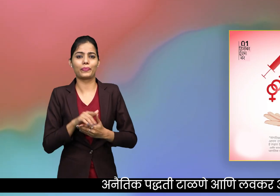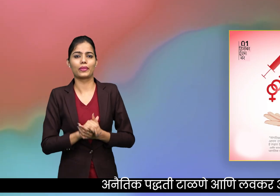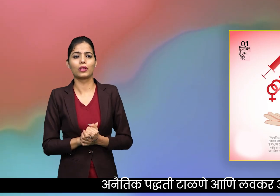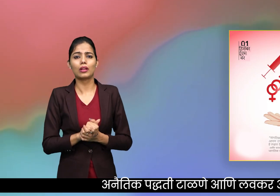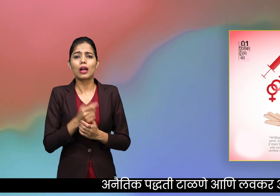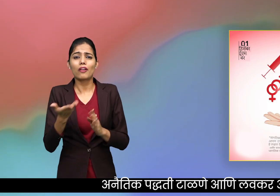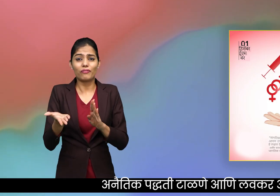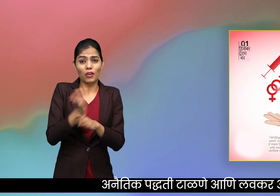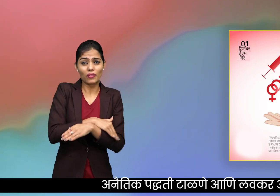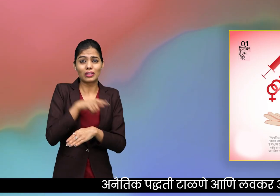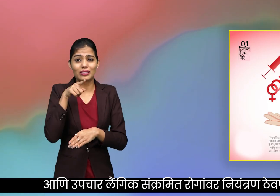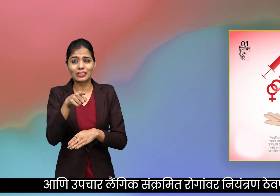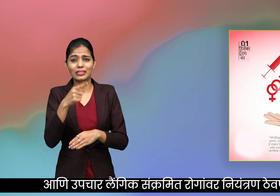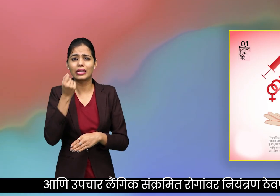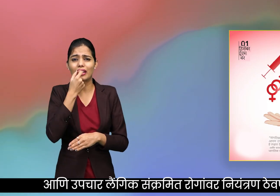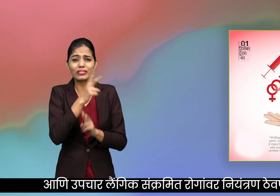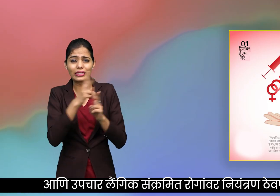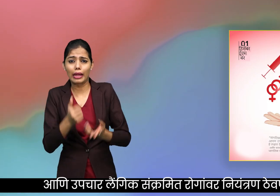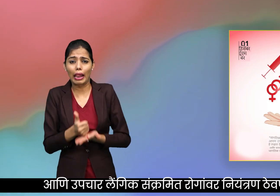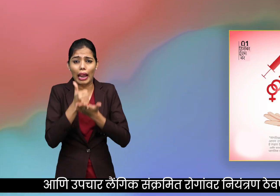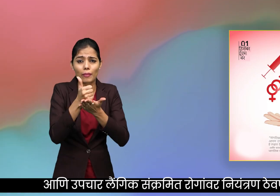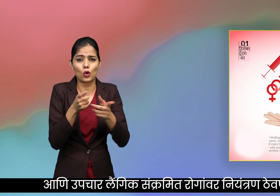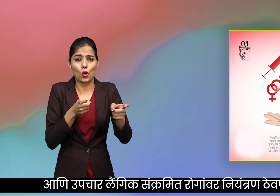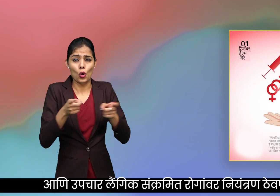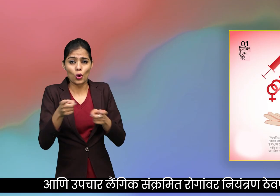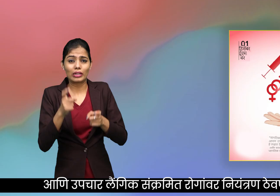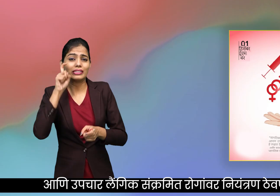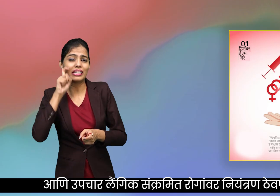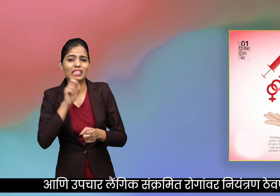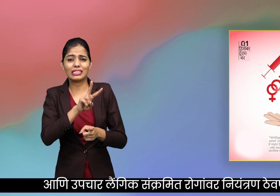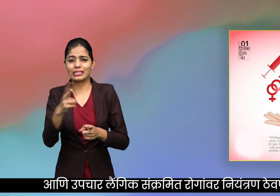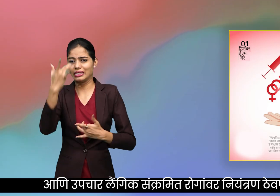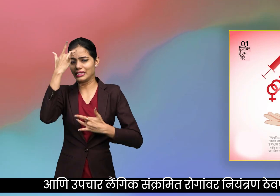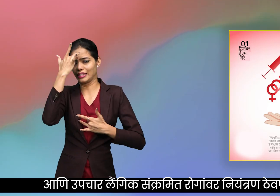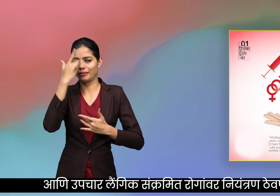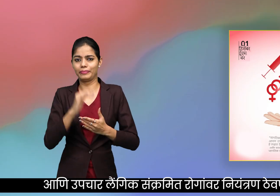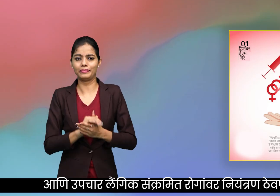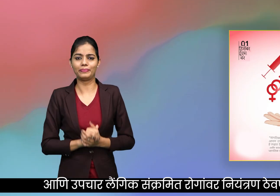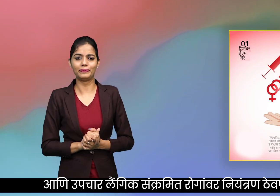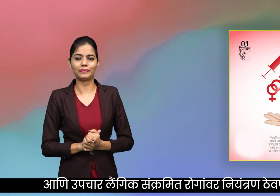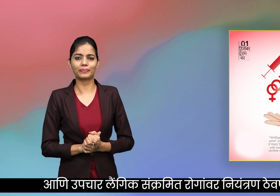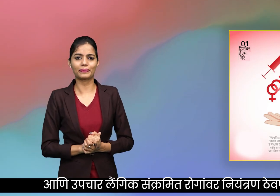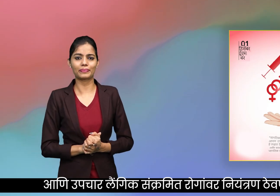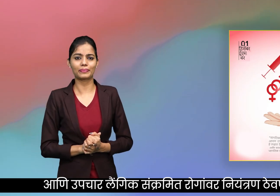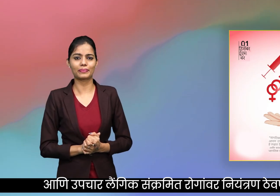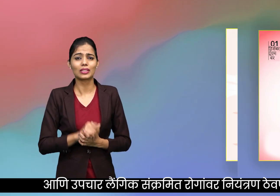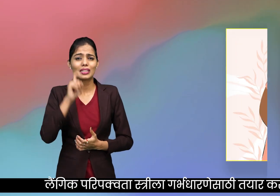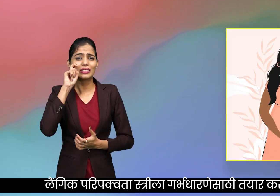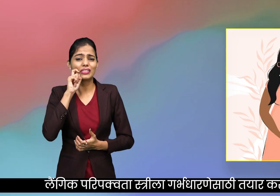लवकर ओळख आणि उपचार लैंगिक संक्रमण रोगांवर नियंत्रण ठेवण्यास मदत